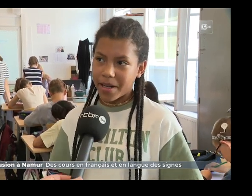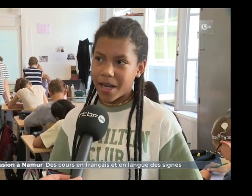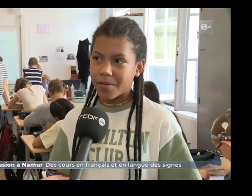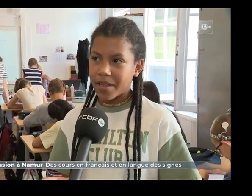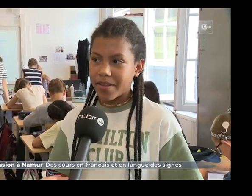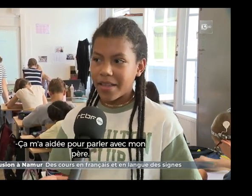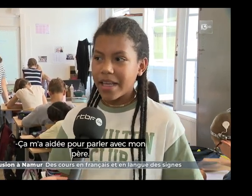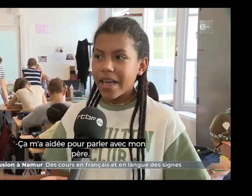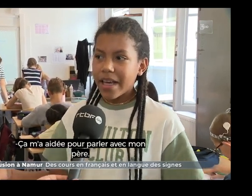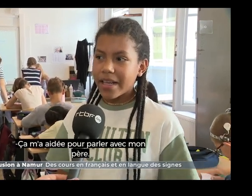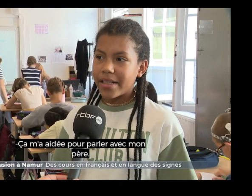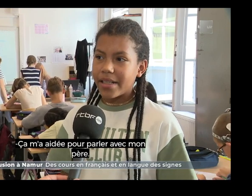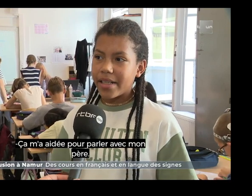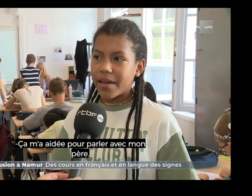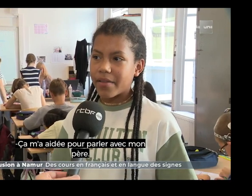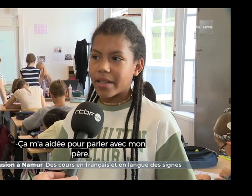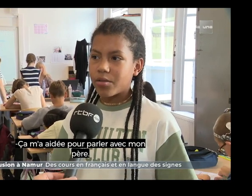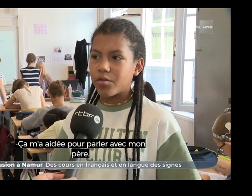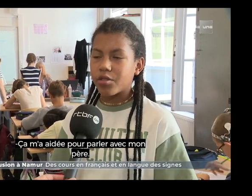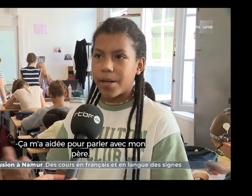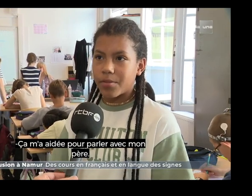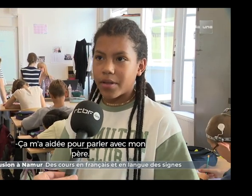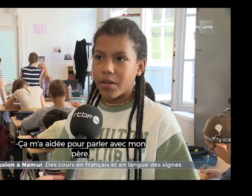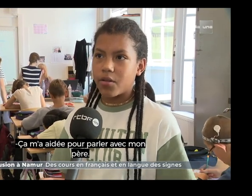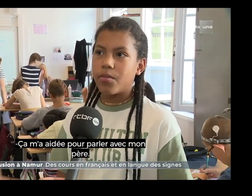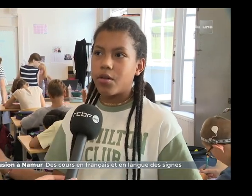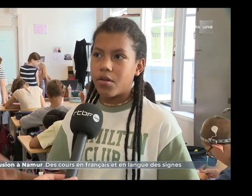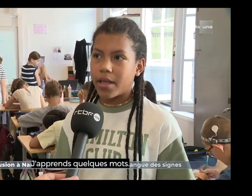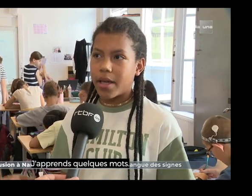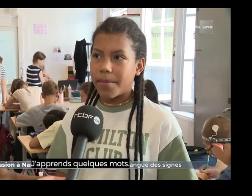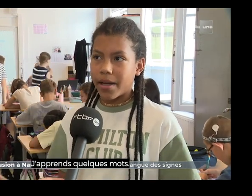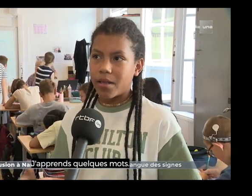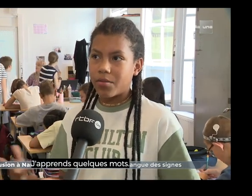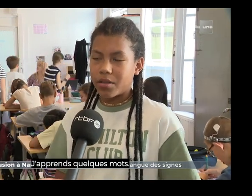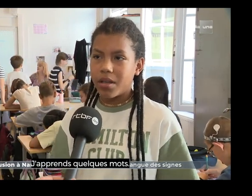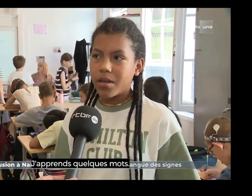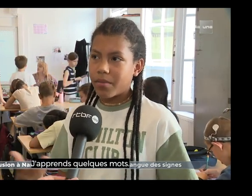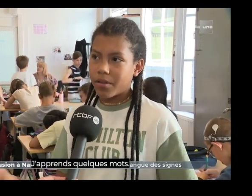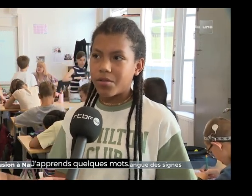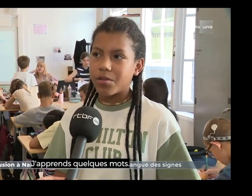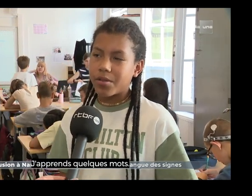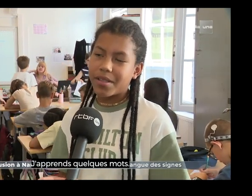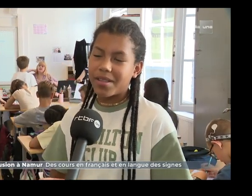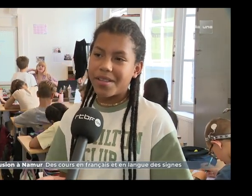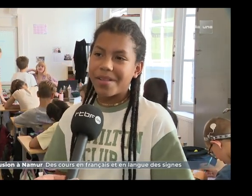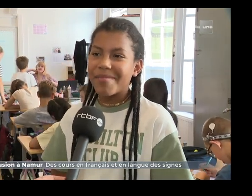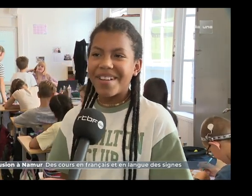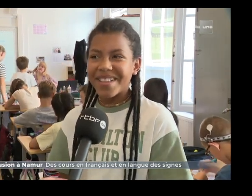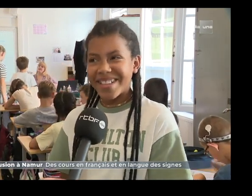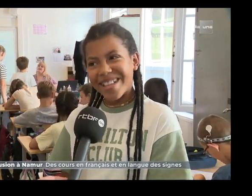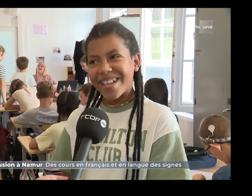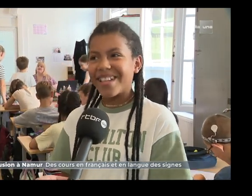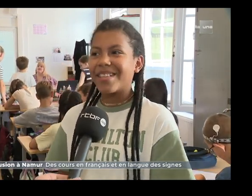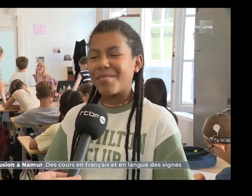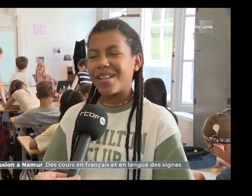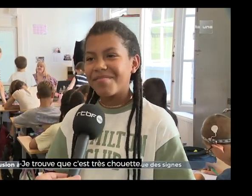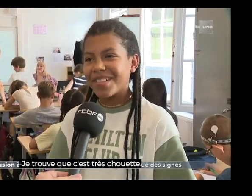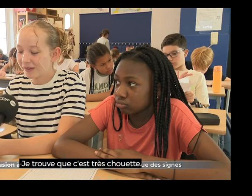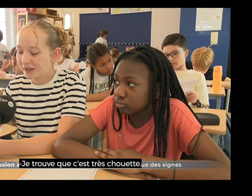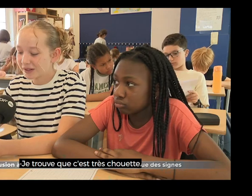la langue des signes. Et ici, avec les sourds, j'apprends quelques mots. Et après, donc, maintenant, je sais signer bien. Et c'est bien. Moi, je